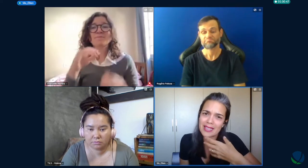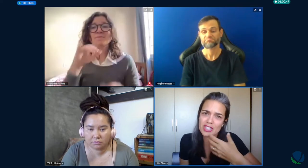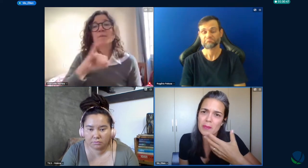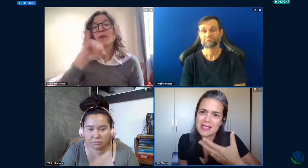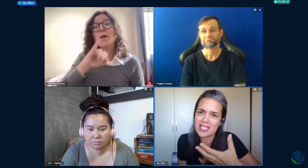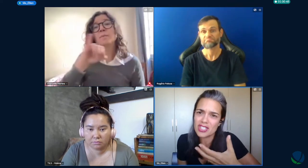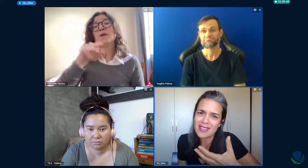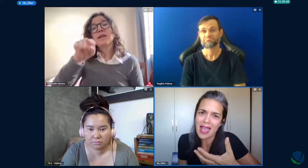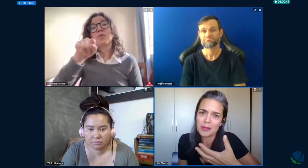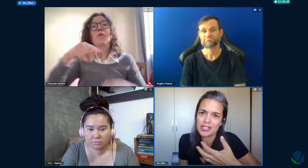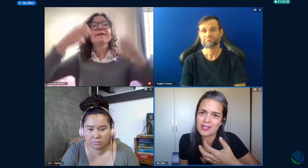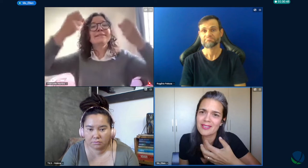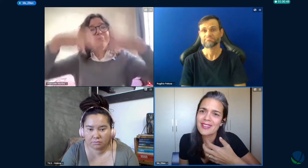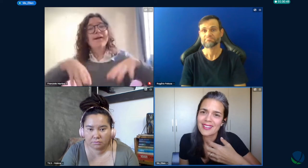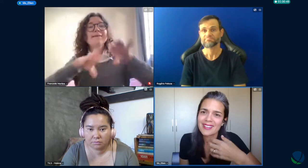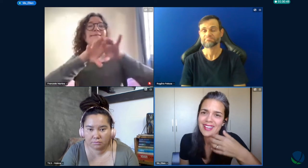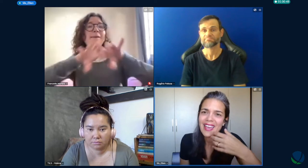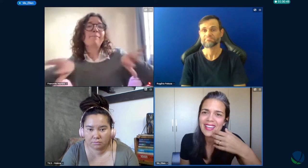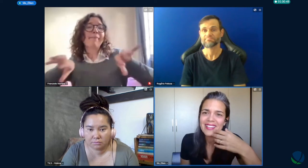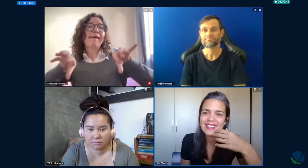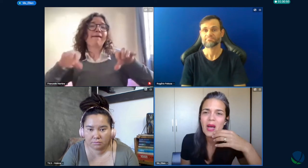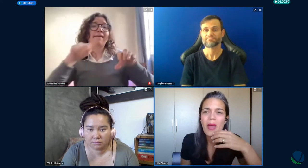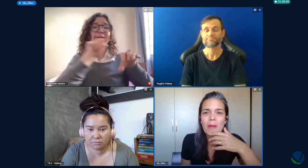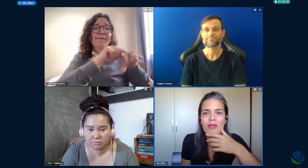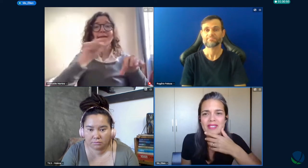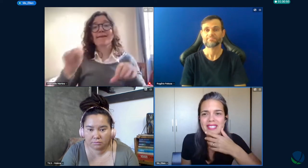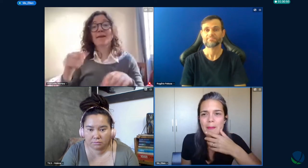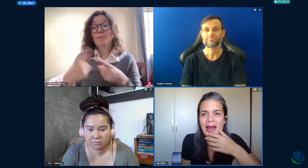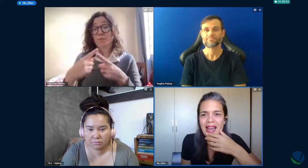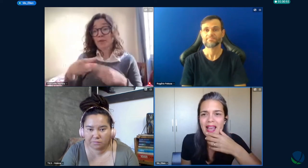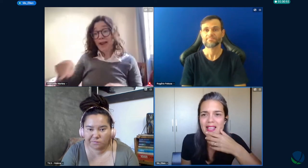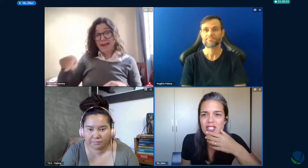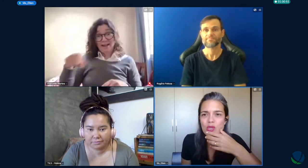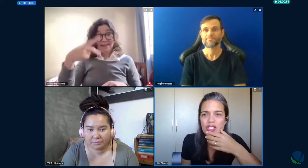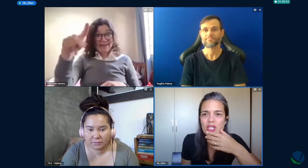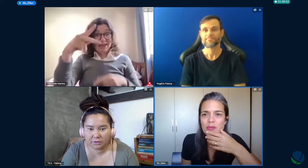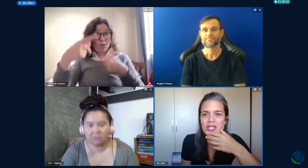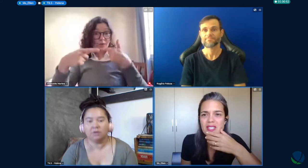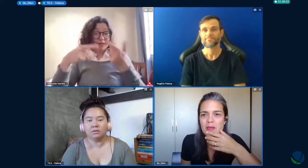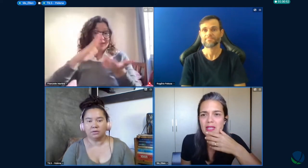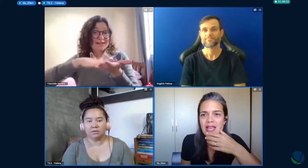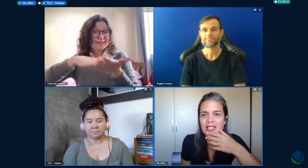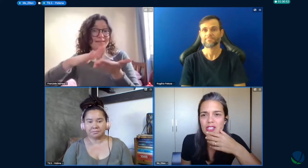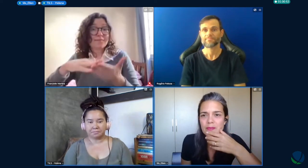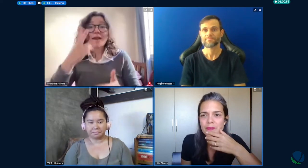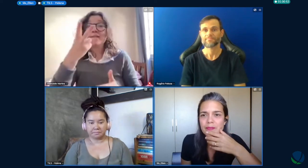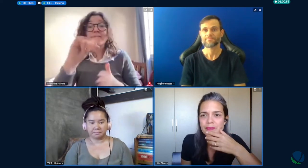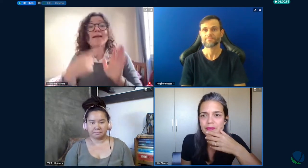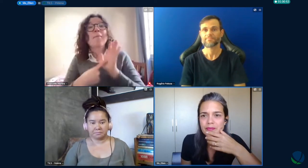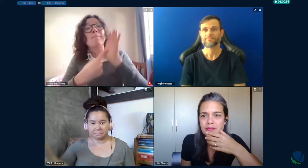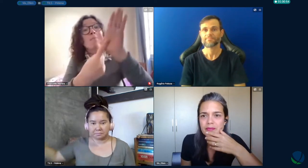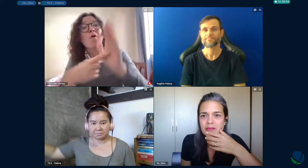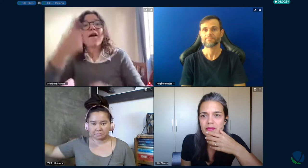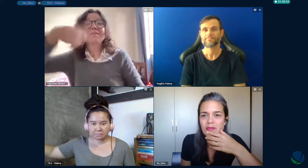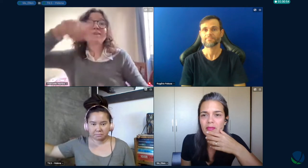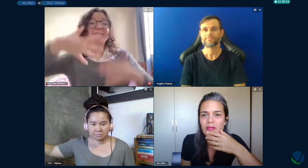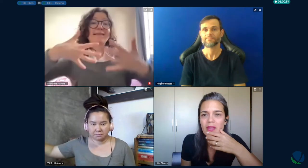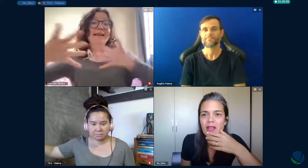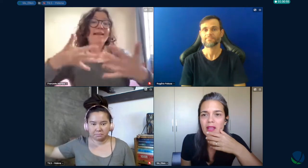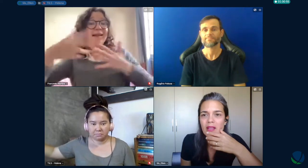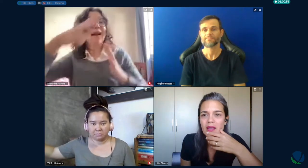que o cadeirante ele precisa de intérprete, né? Então, é bom você separar esses dois tipos de acessibilidade.